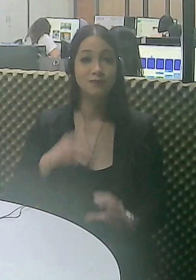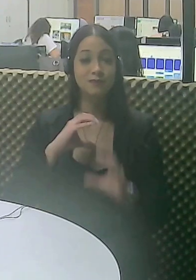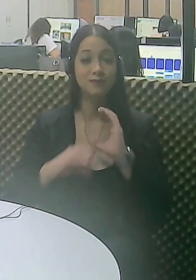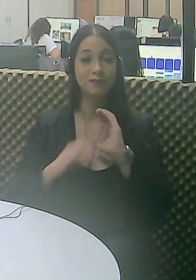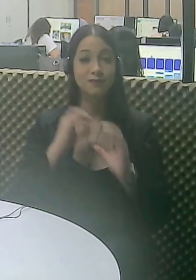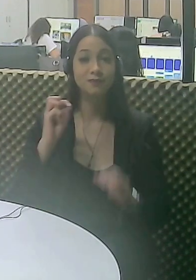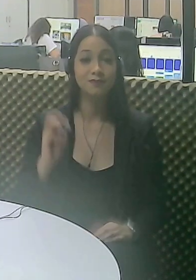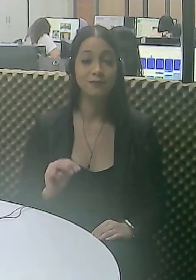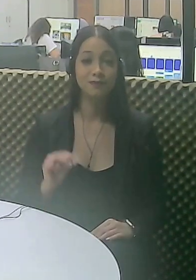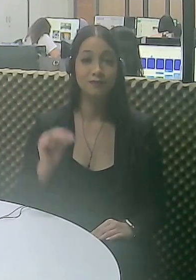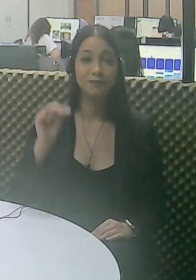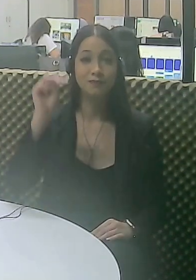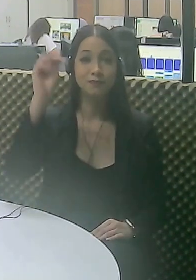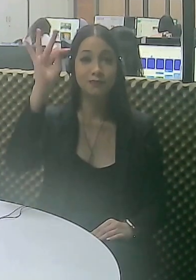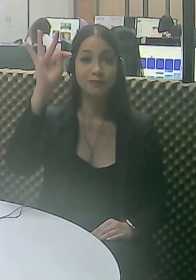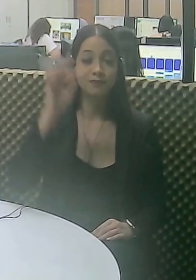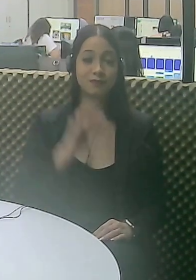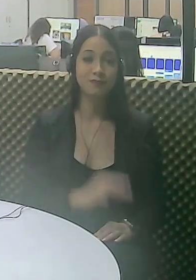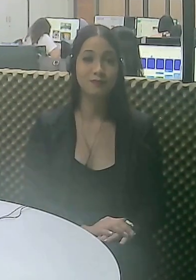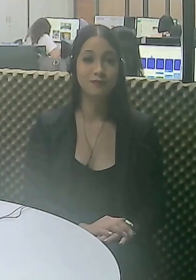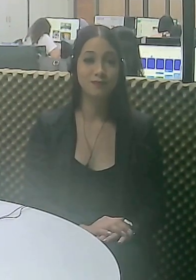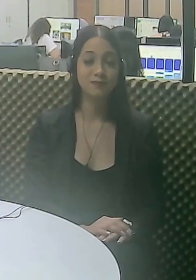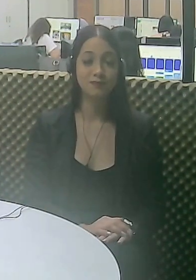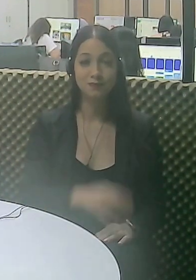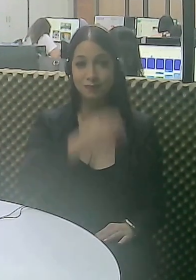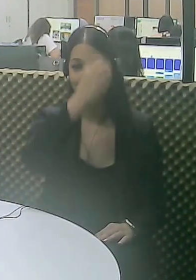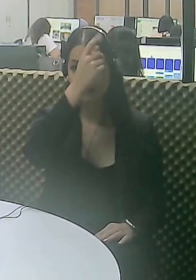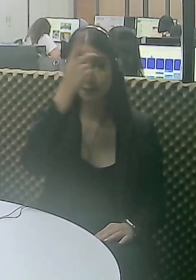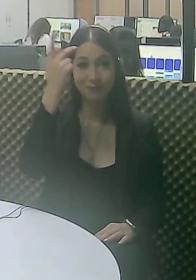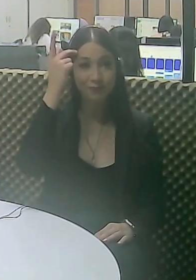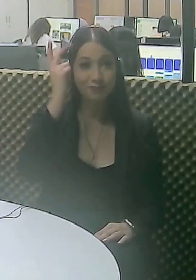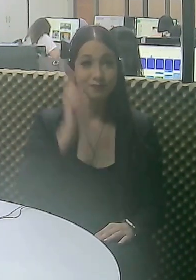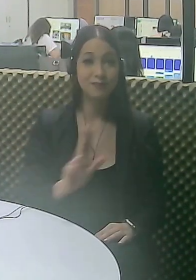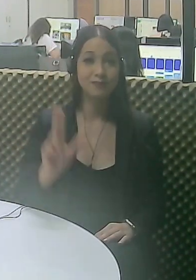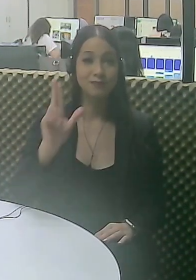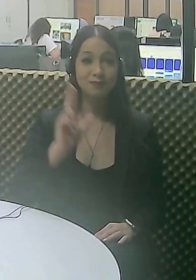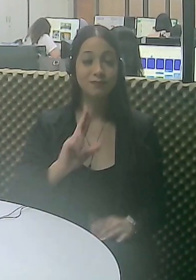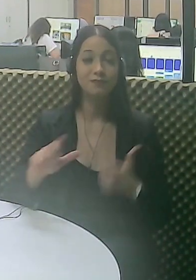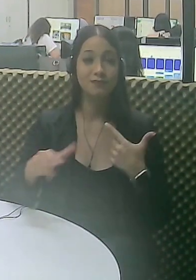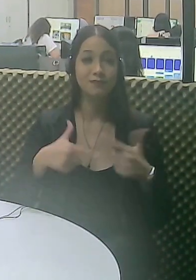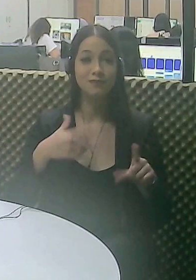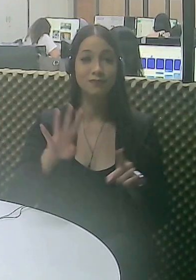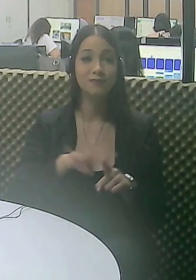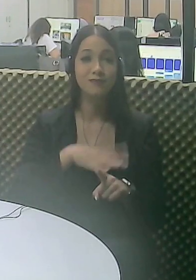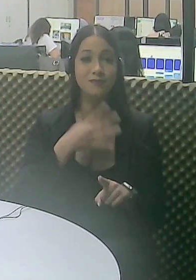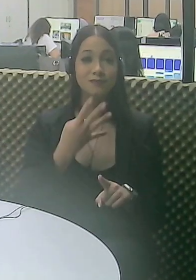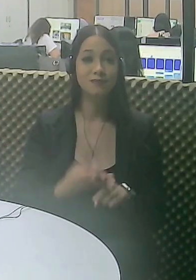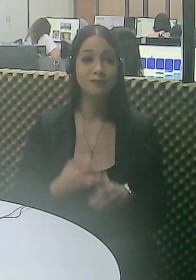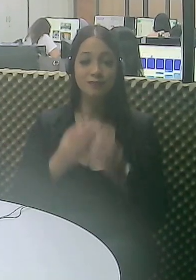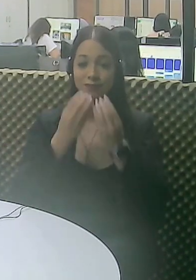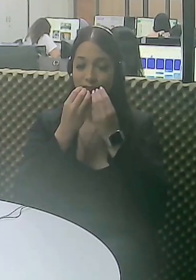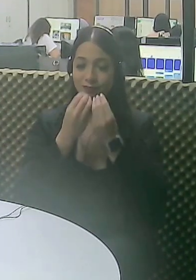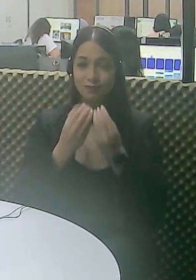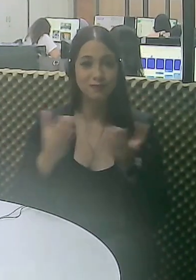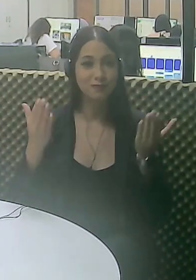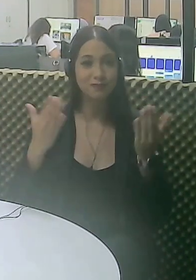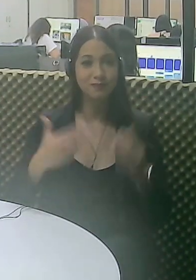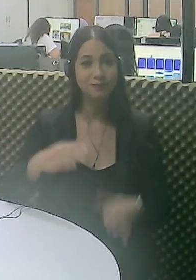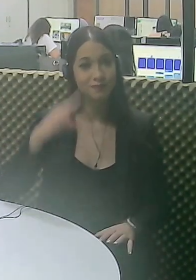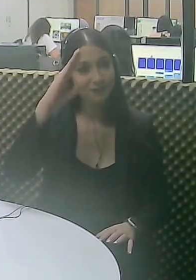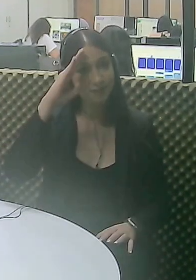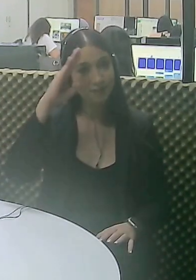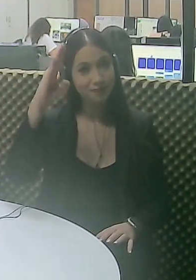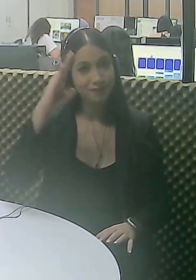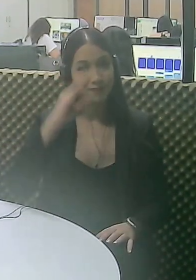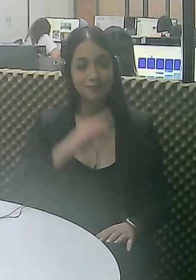Municipal de Governo e Comunicação, Marco Túlio de Castro Kalimann. Prefeitura de Uberlândia. Fazer mais, fazer